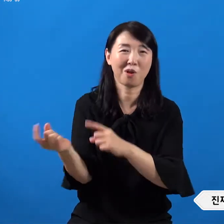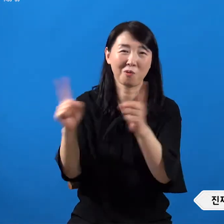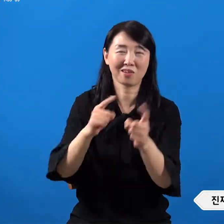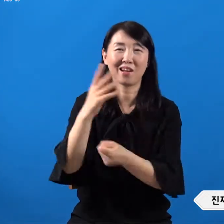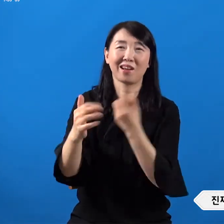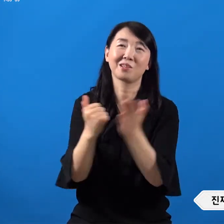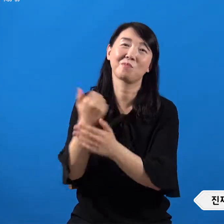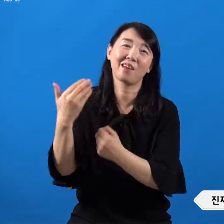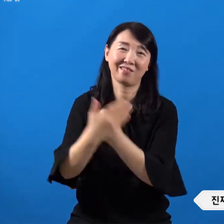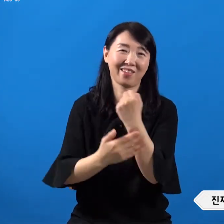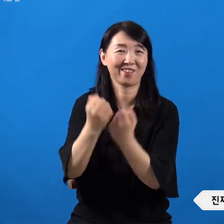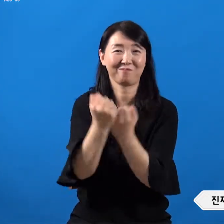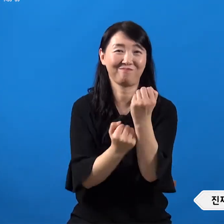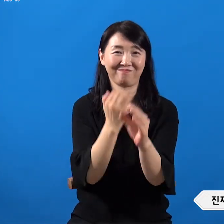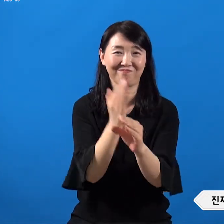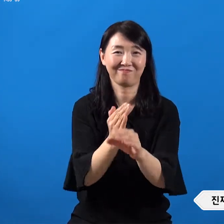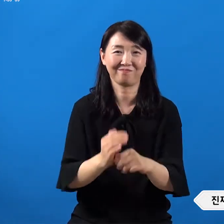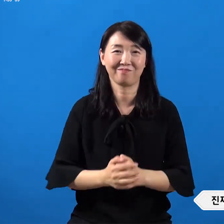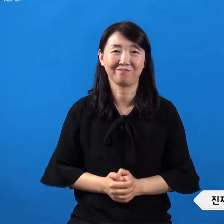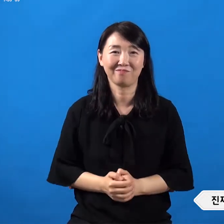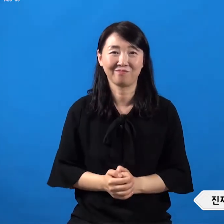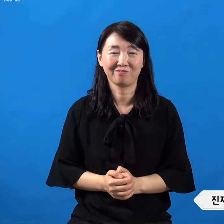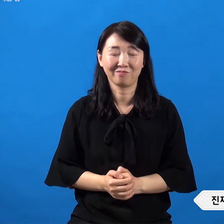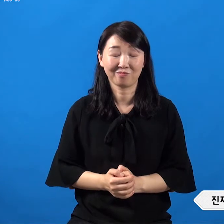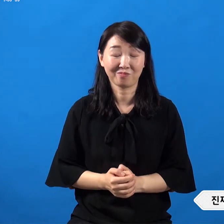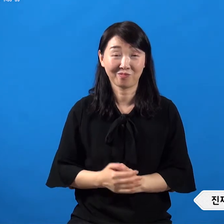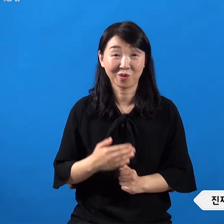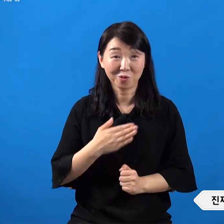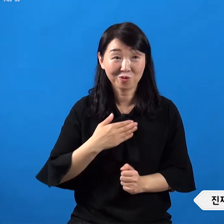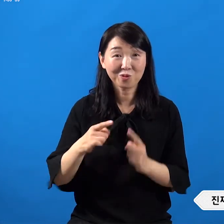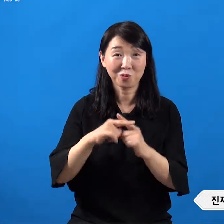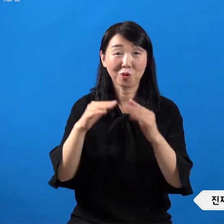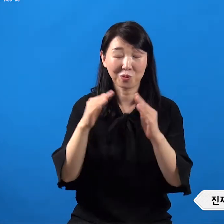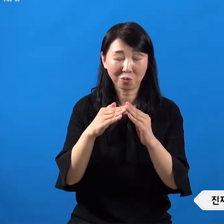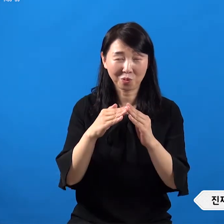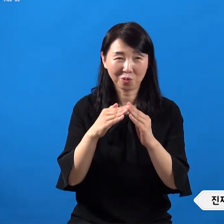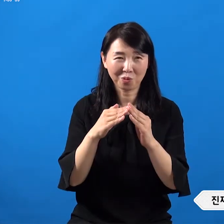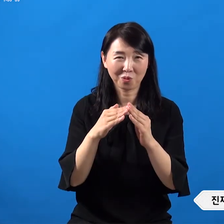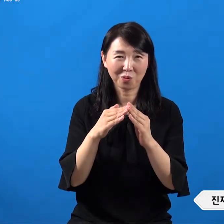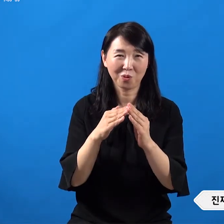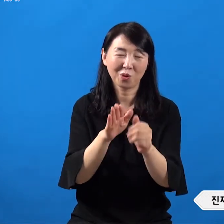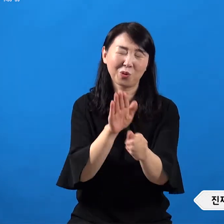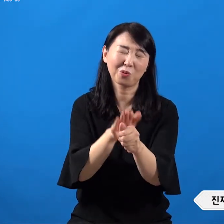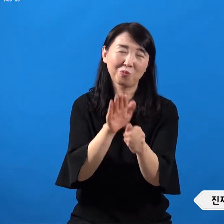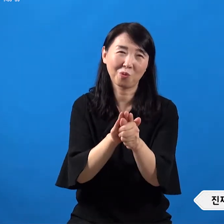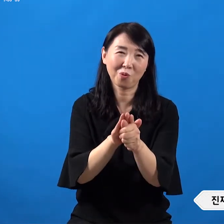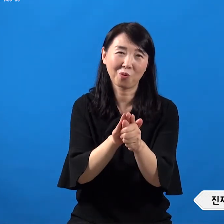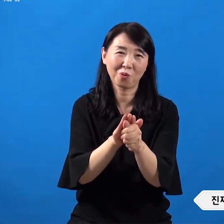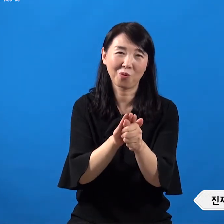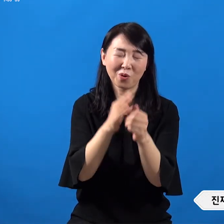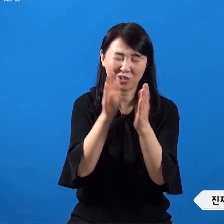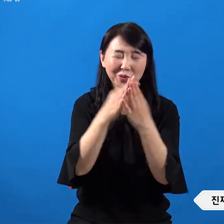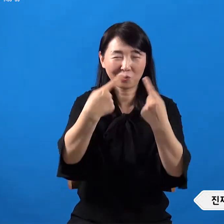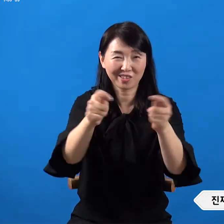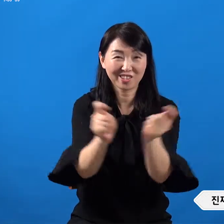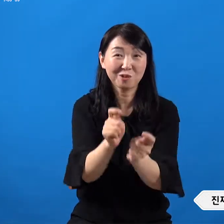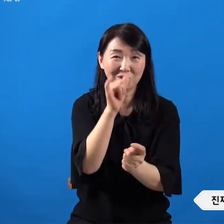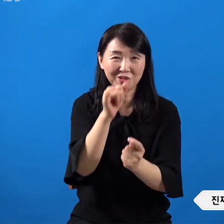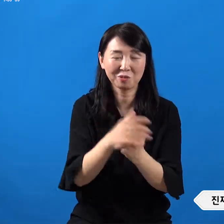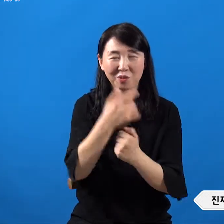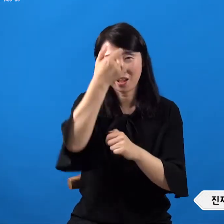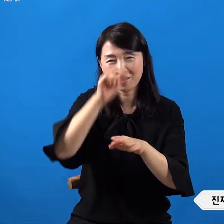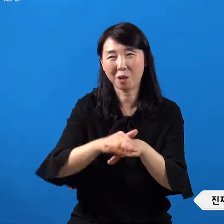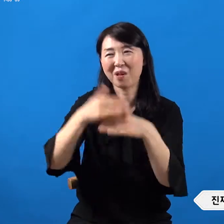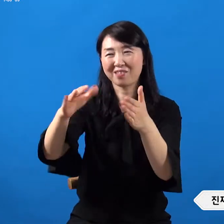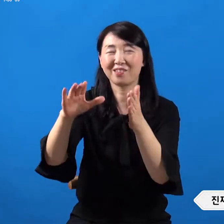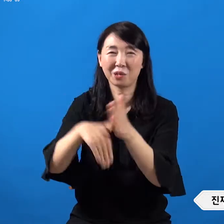은혜를 성경은 설명합니다. 저희 교회에도 중보 기도팀이 있습니다. 오늘 이 예배를 드린 이